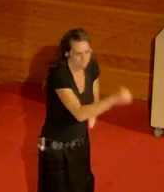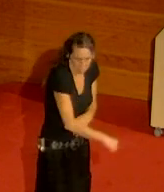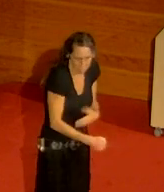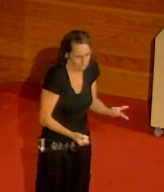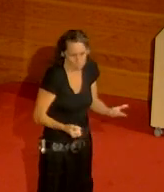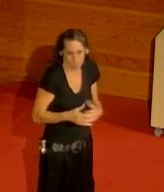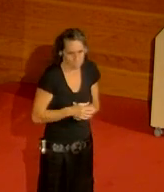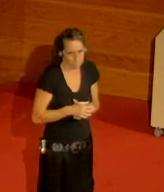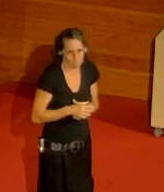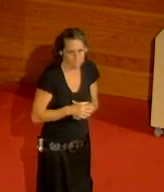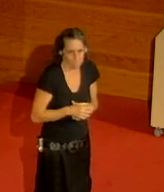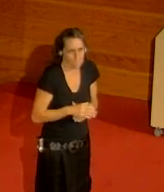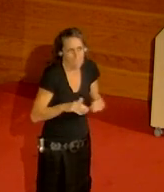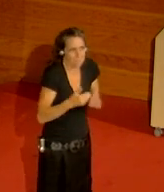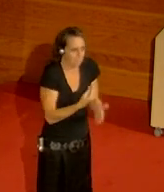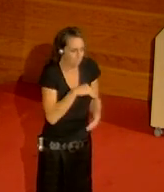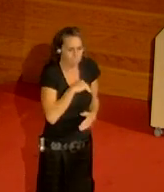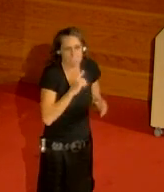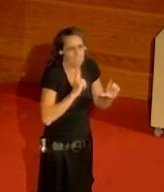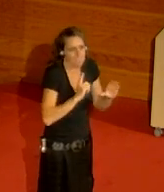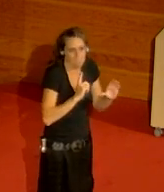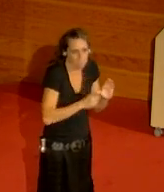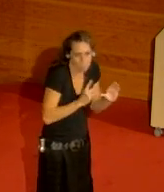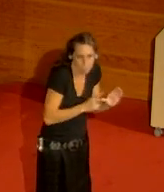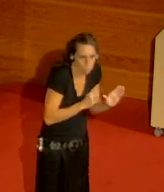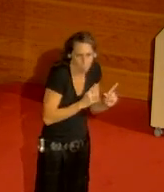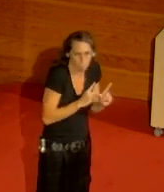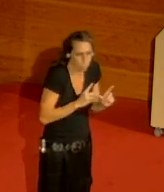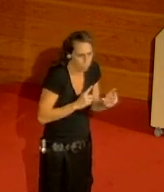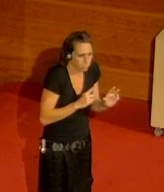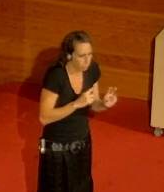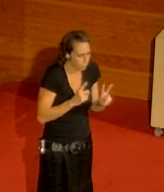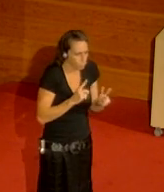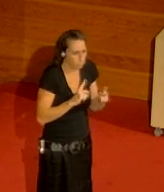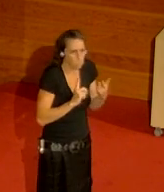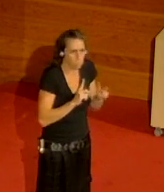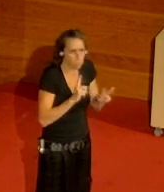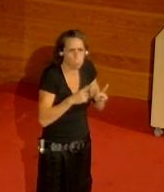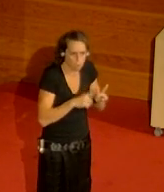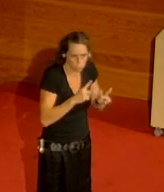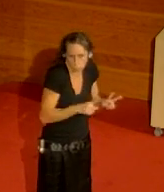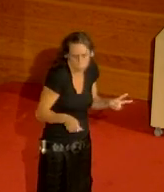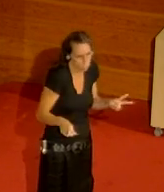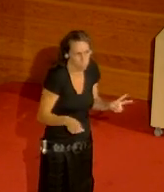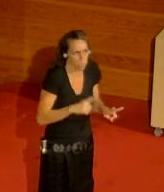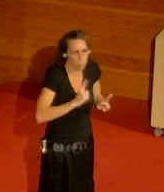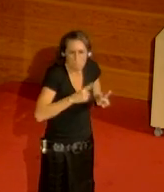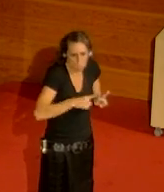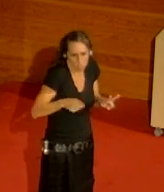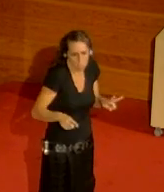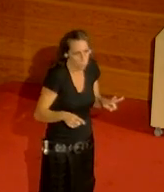están más a la derecha que vox en España porque defiende las posturas que defienden son incluso más